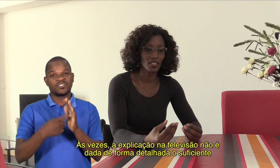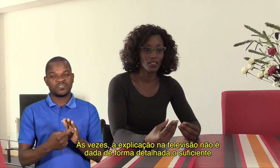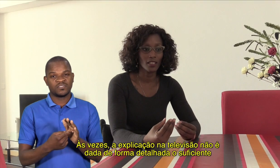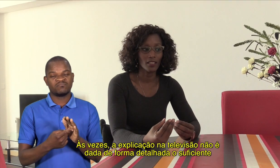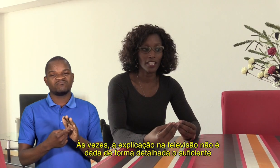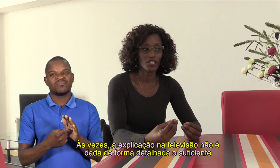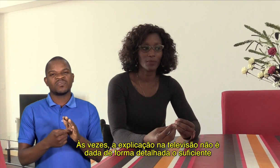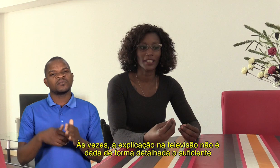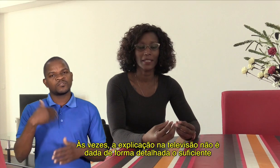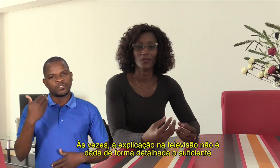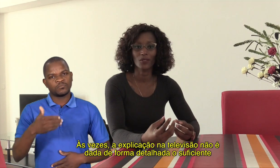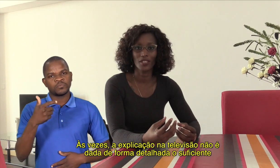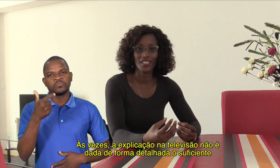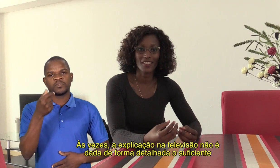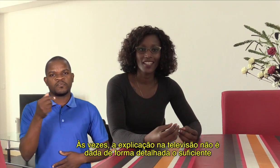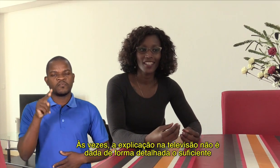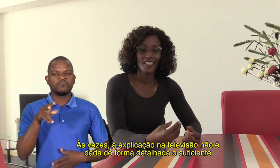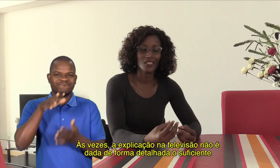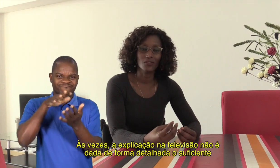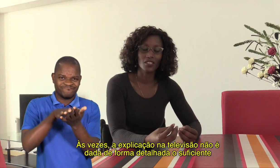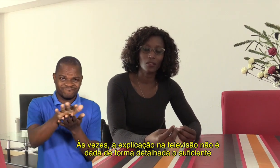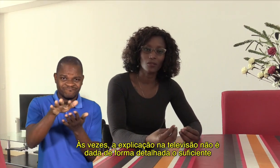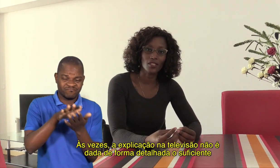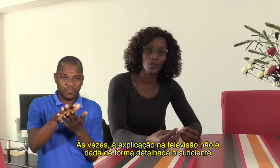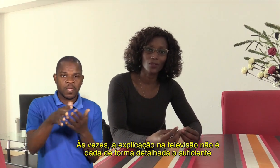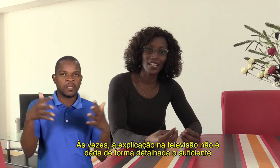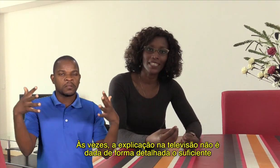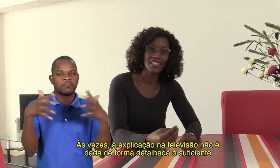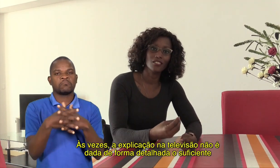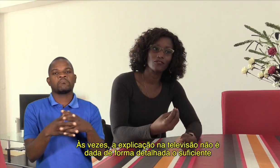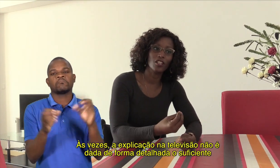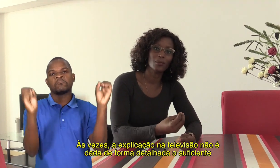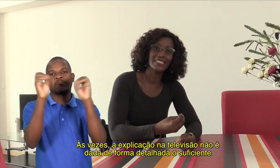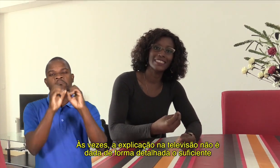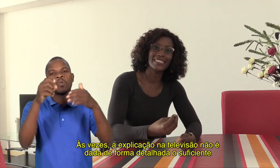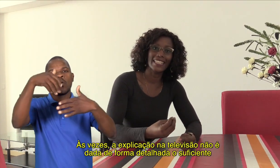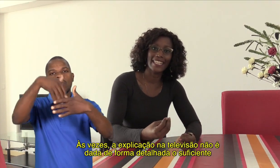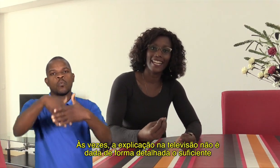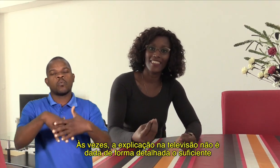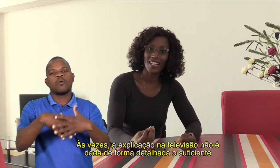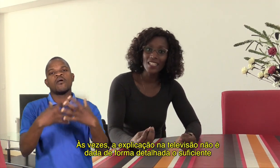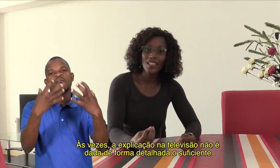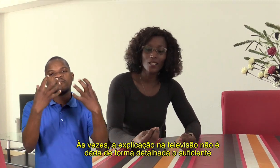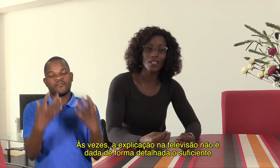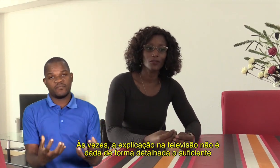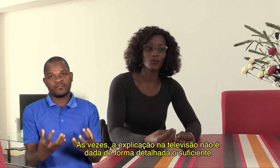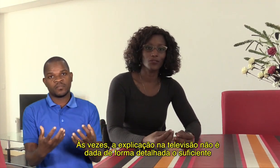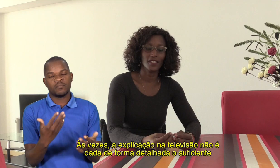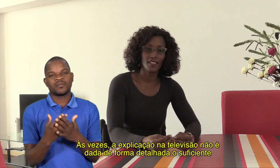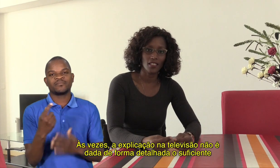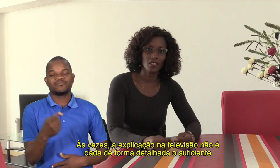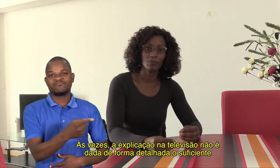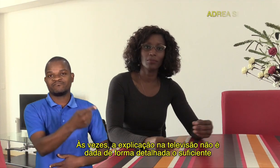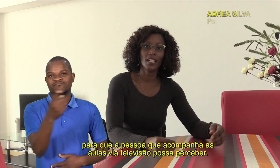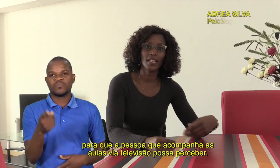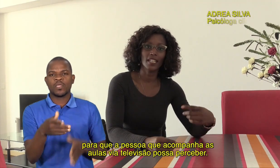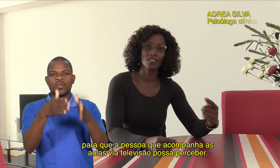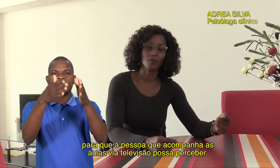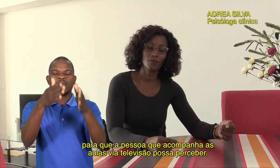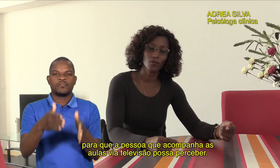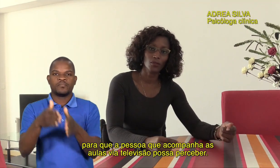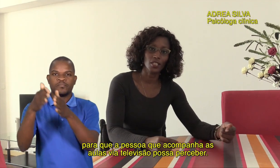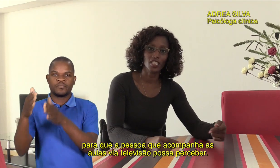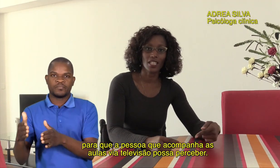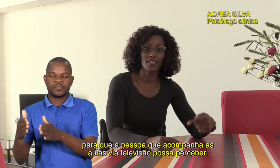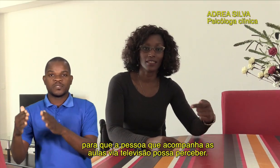vezes, as explicações na televisão não são dadas de forma detalhada o suficiente para